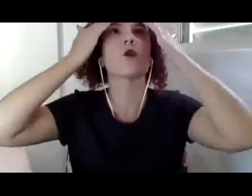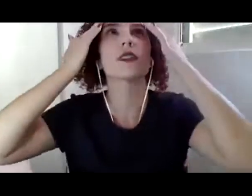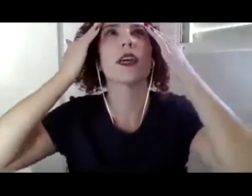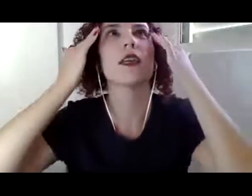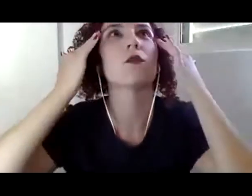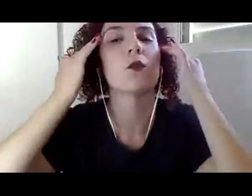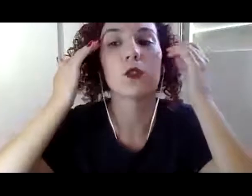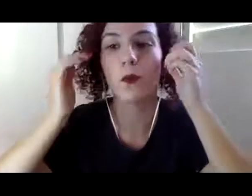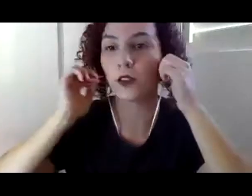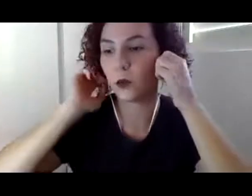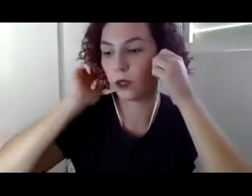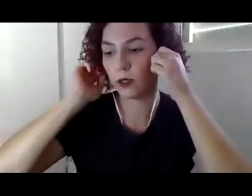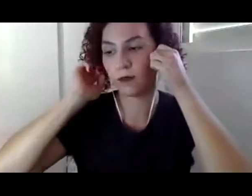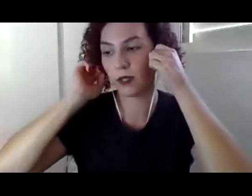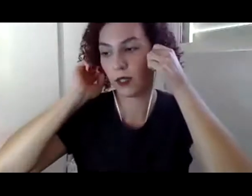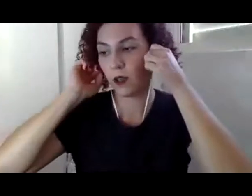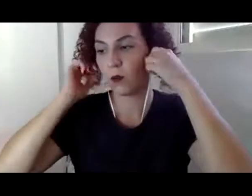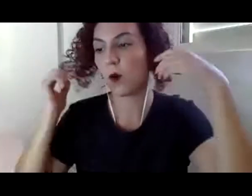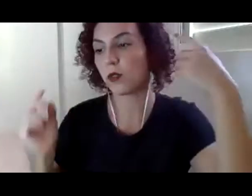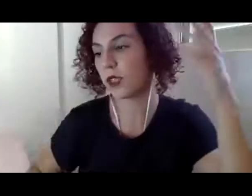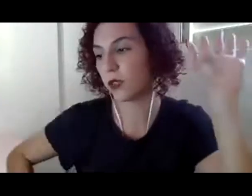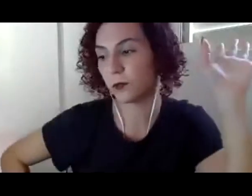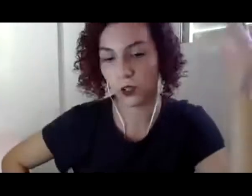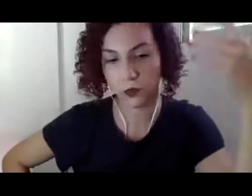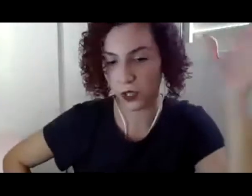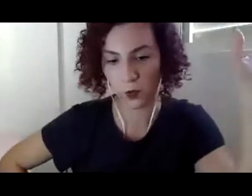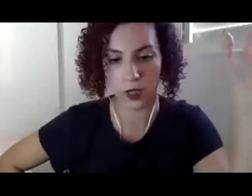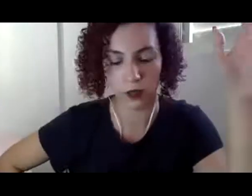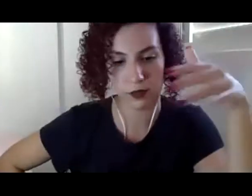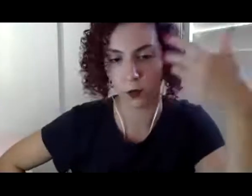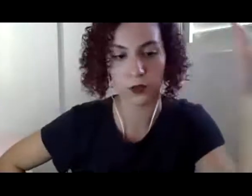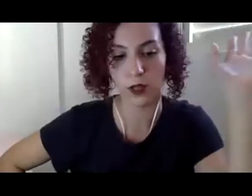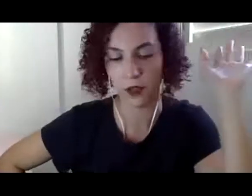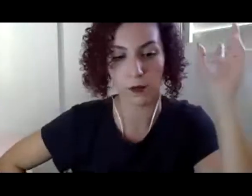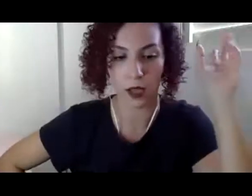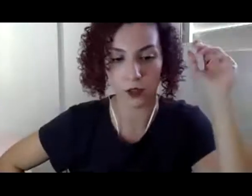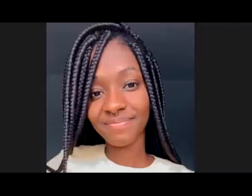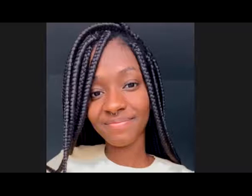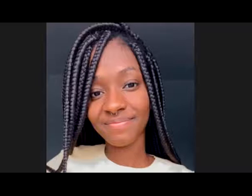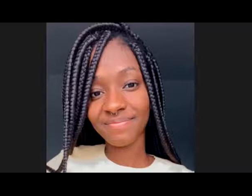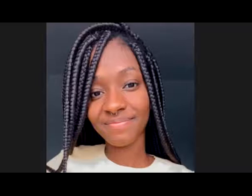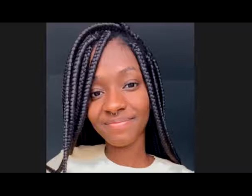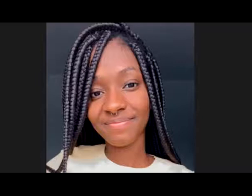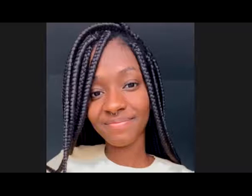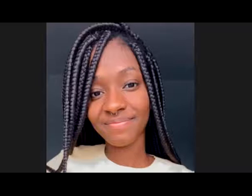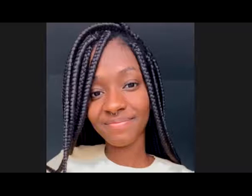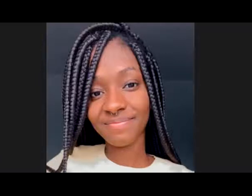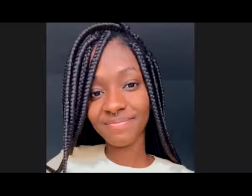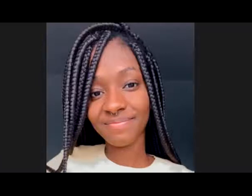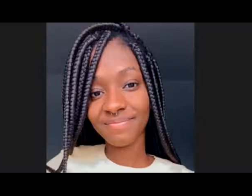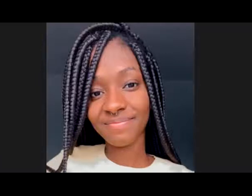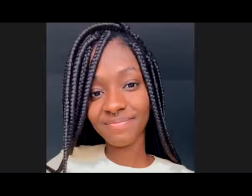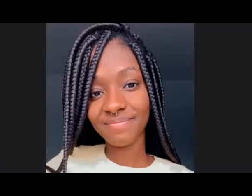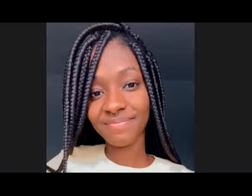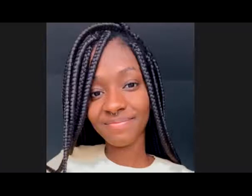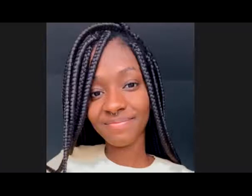palavra, um conceito, Ruth, me ajuda? Um conceito difícil aí, que você ouviu na enfermagem. Uma palavra.